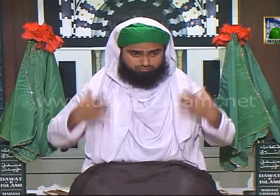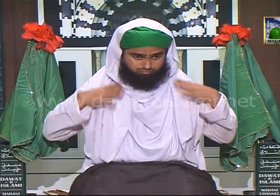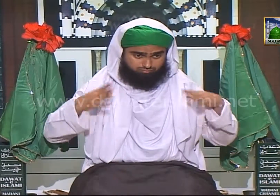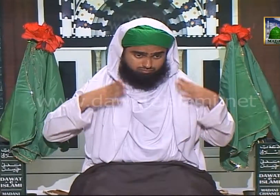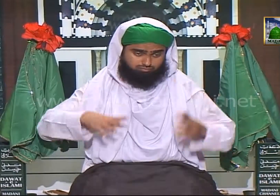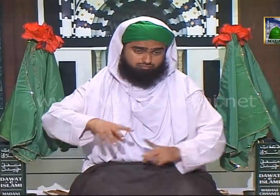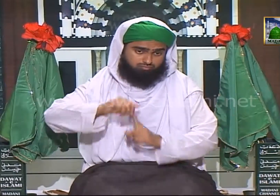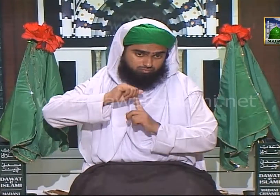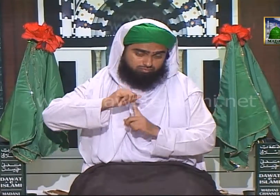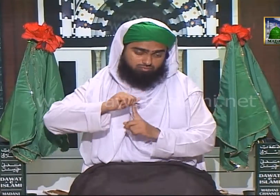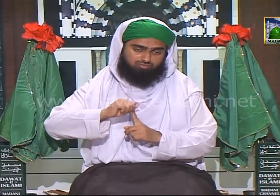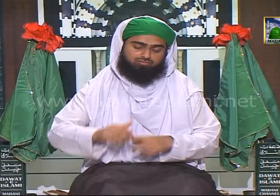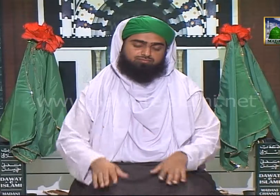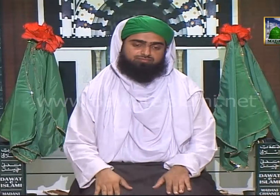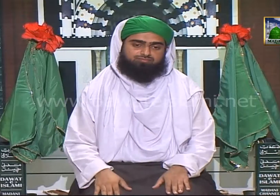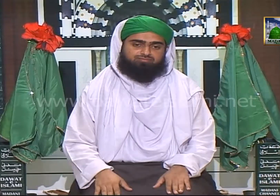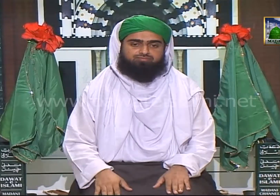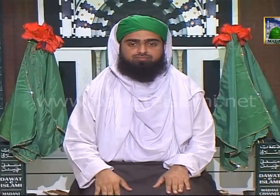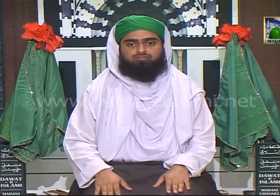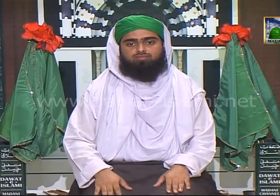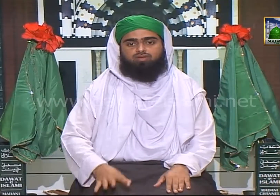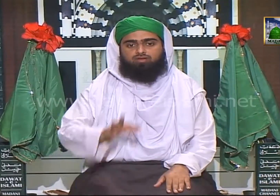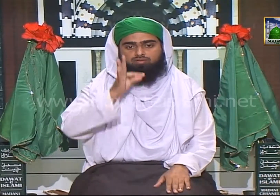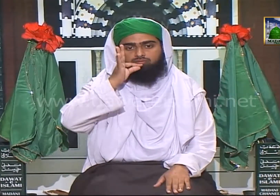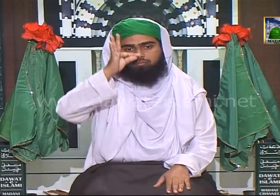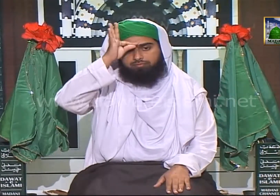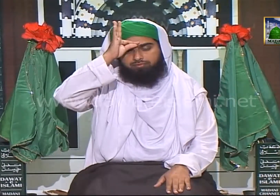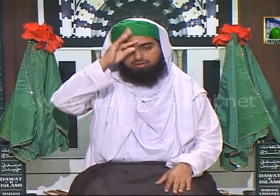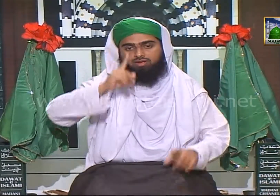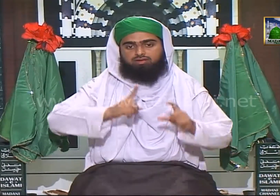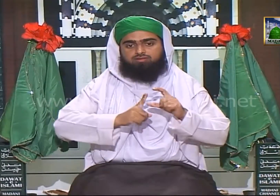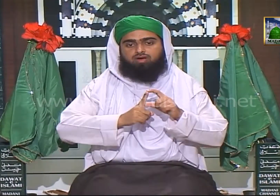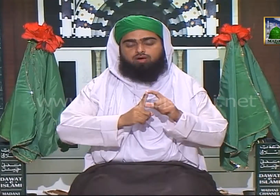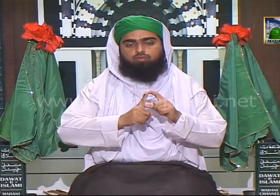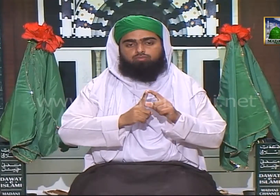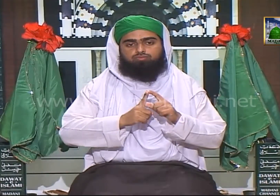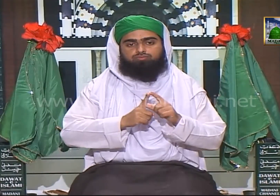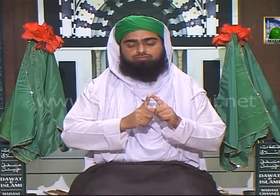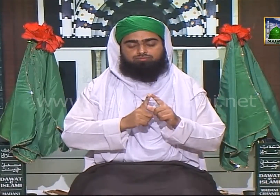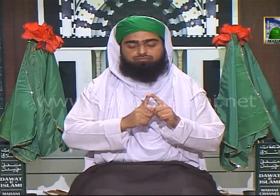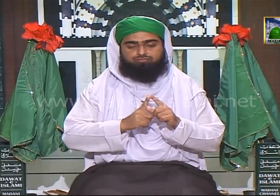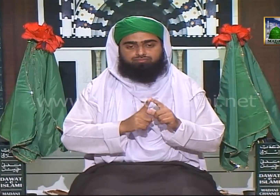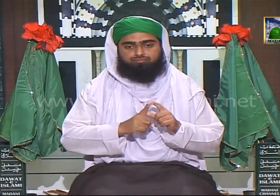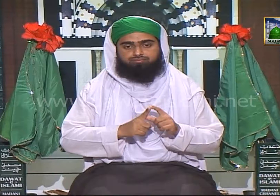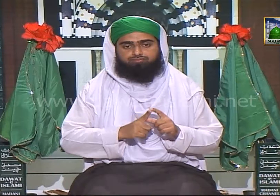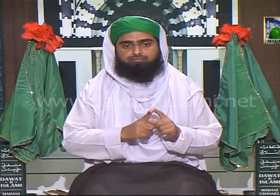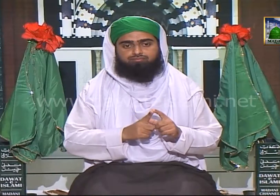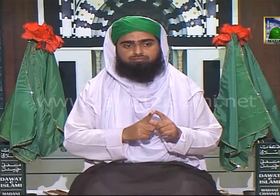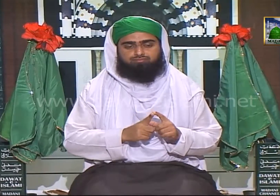نہیں, بلکہ اس کے لیے محنت مزدوری کرنا پڑے گی. حضرت سیدنا داؤد علیہ نبینا علیہ الصلوۃ